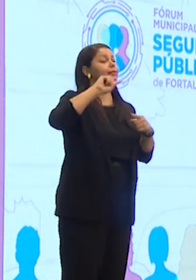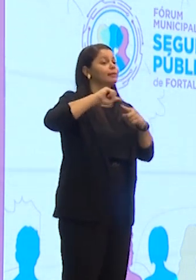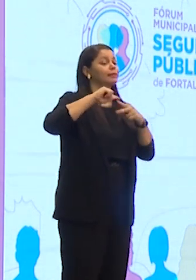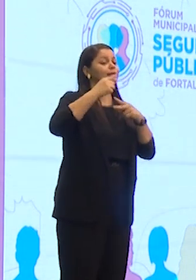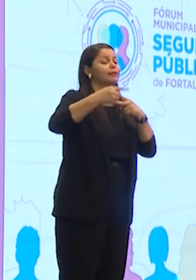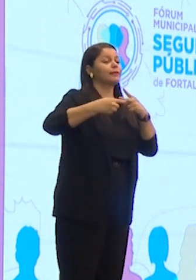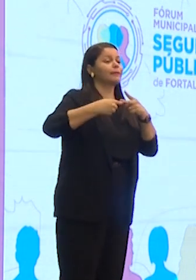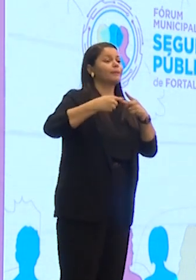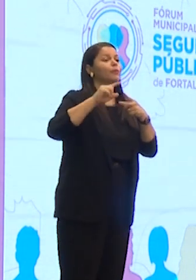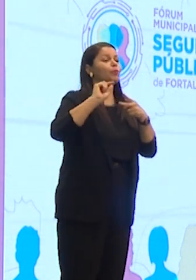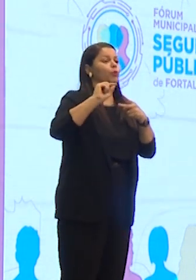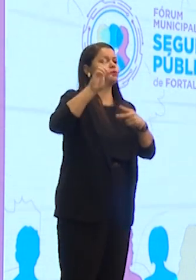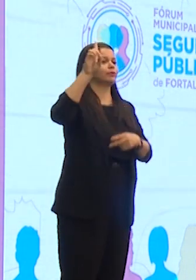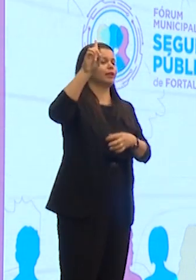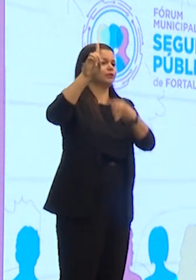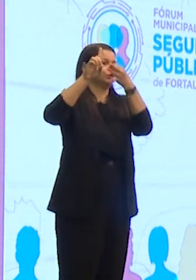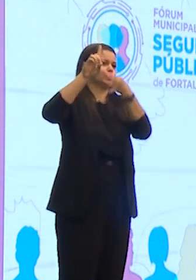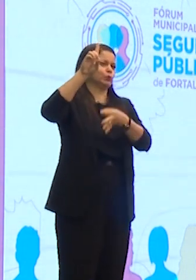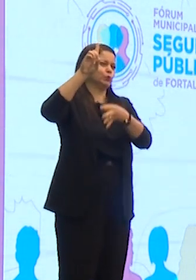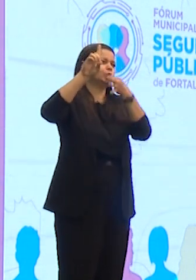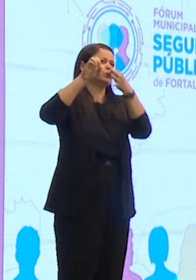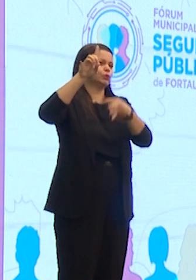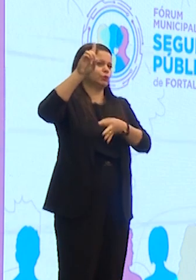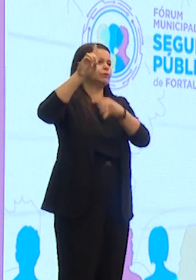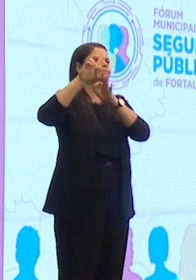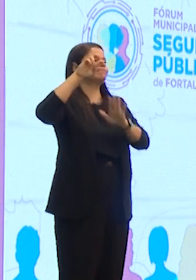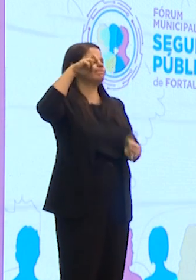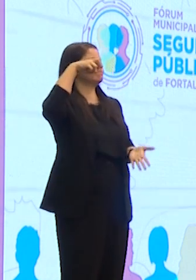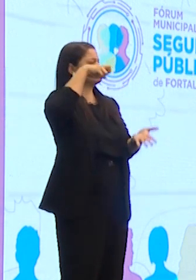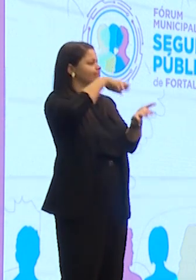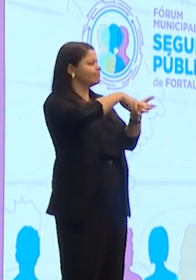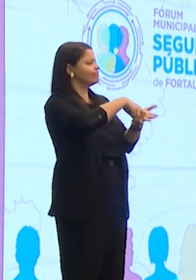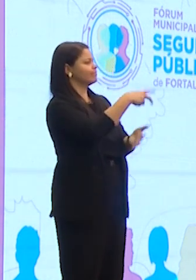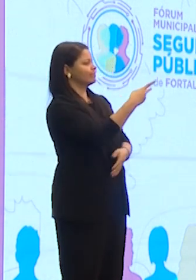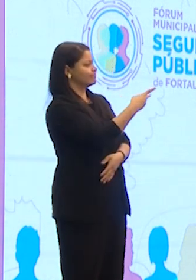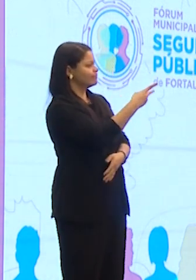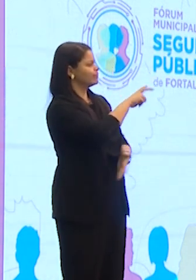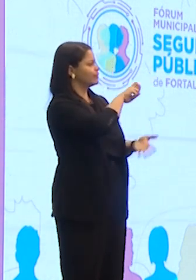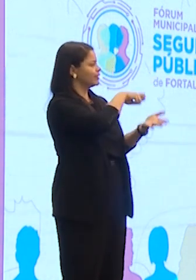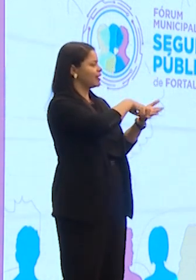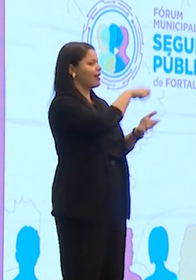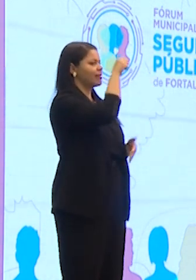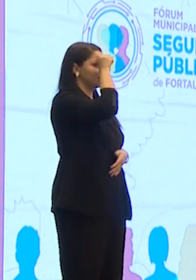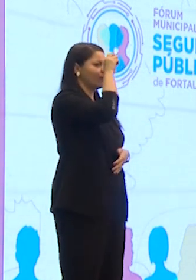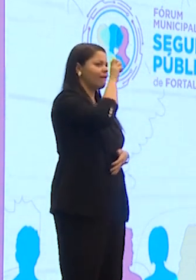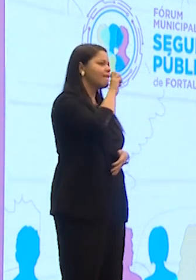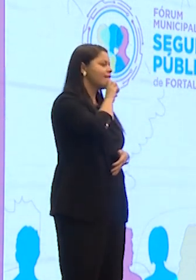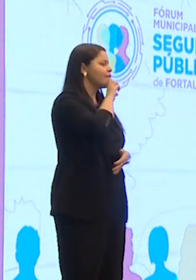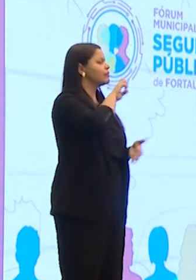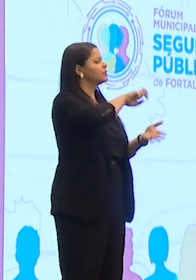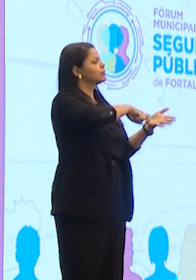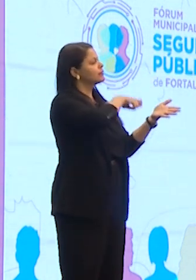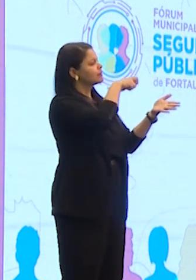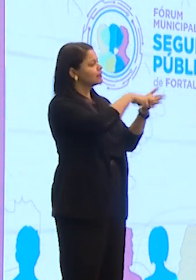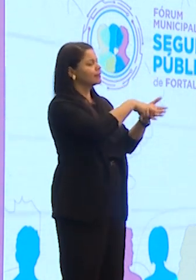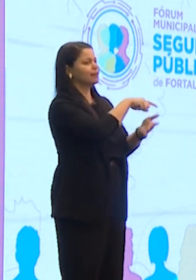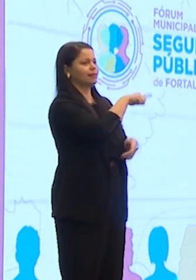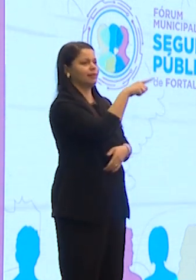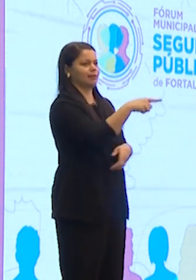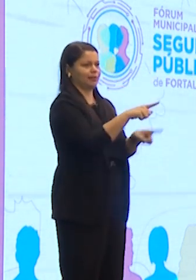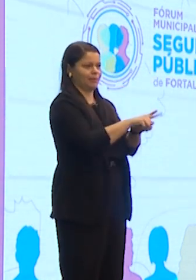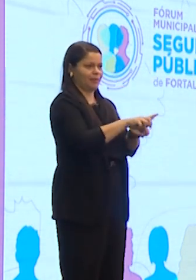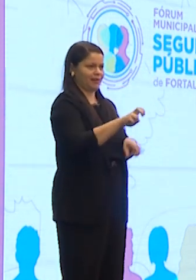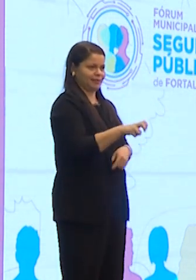e uma pena para a serpente. Então, desde sempre, amigos e amigas, nós temos essas práticas. Logo em